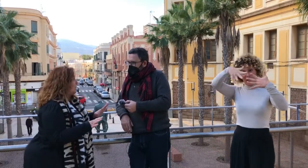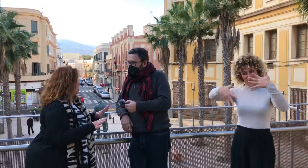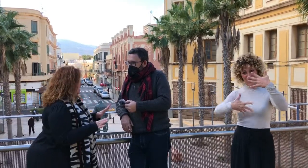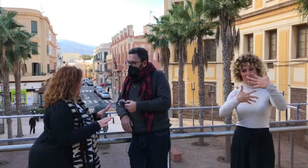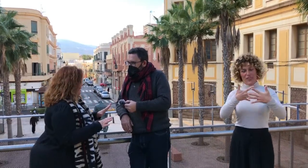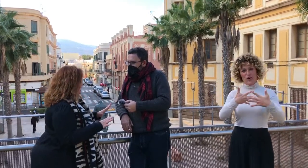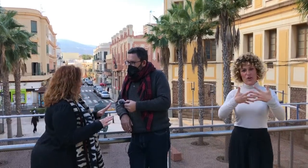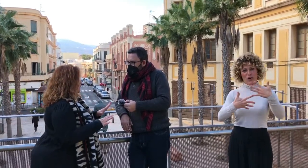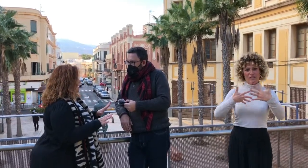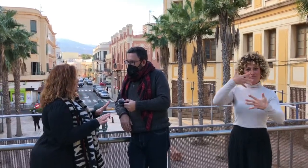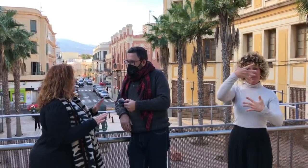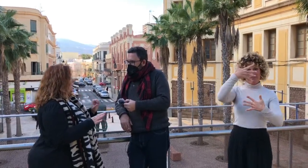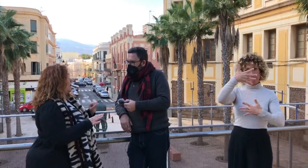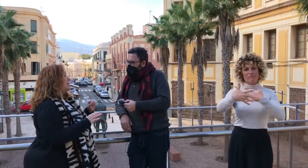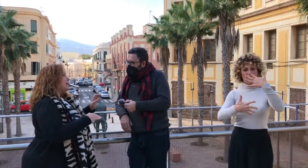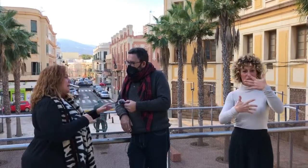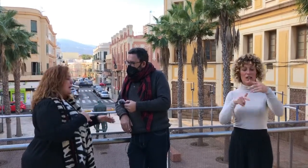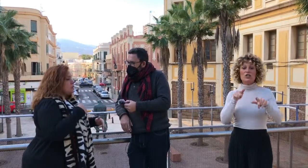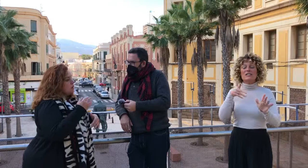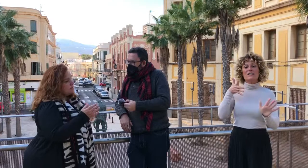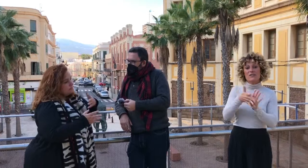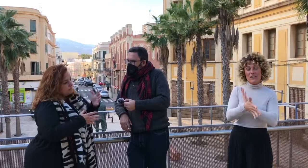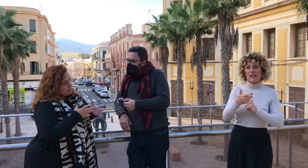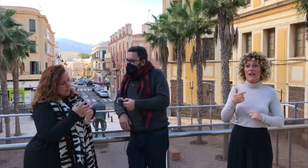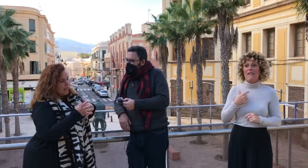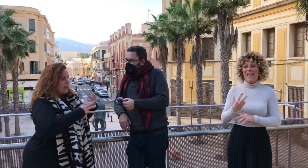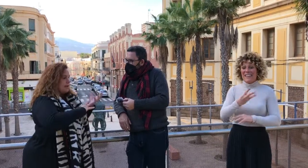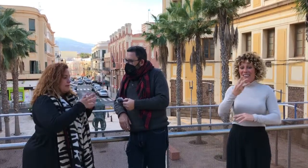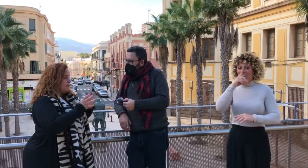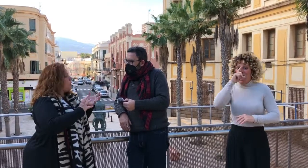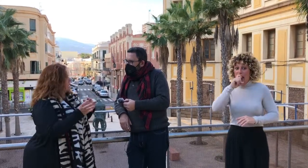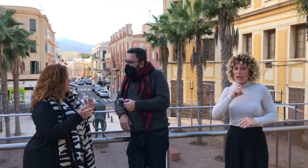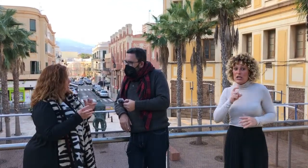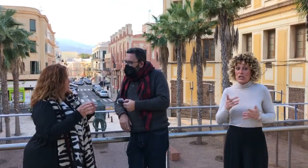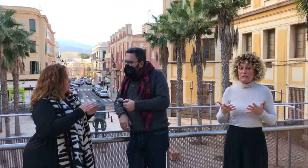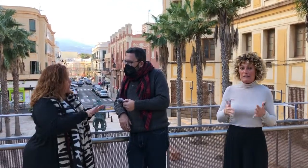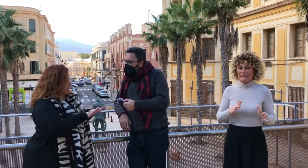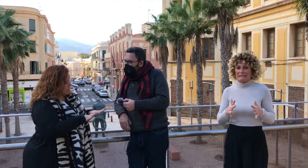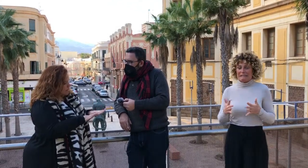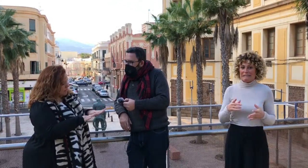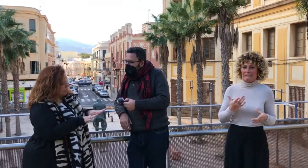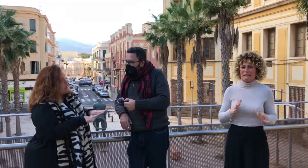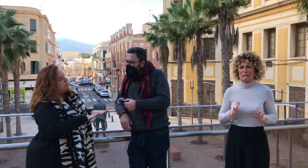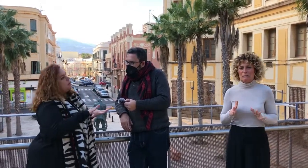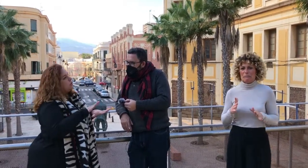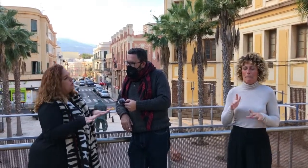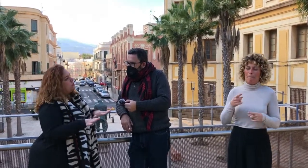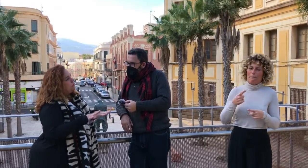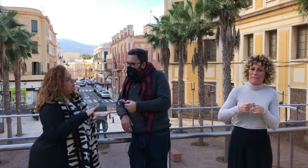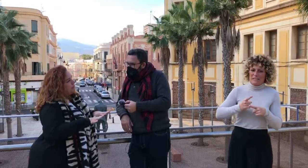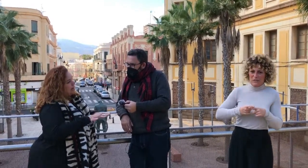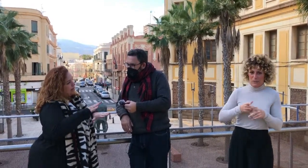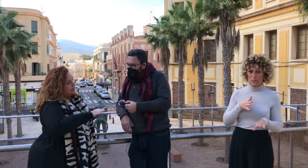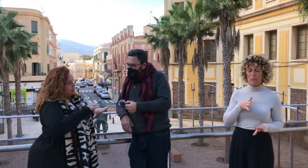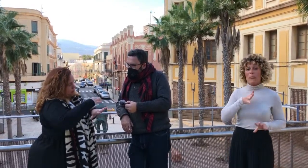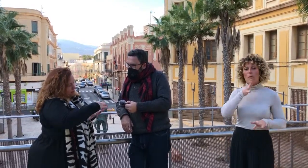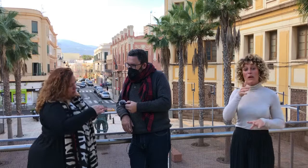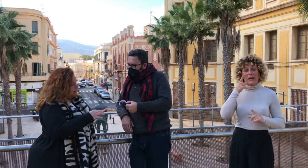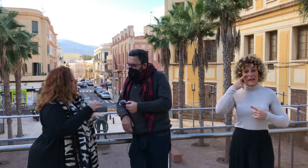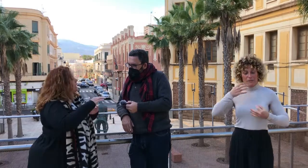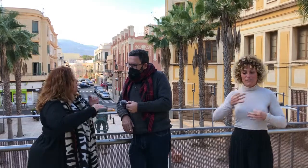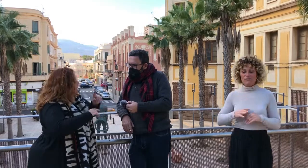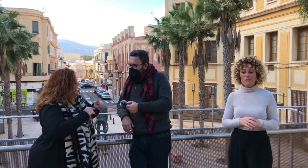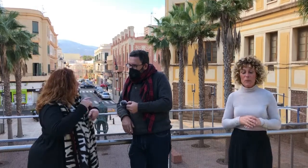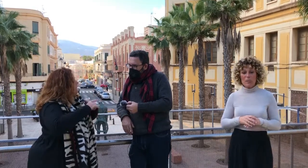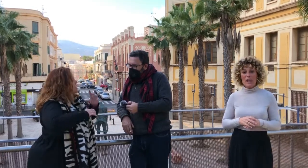el Quiere tercero? Decir que el tercer año es un poco mix, porque normalmente, bueno, las 5 de la lista algunas